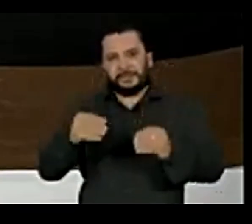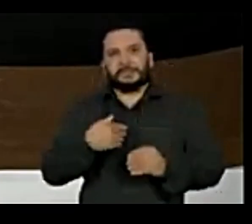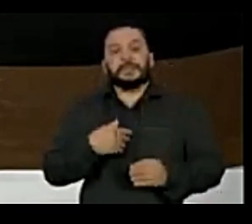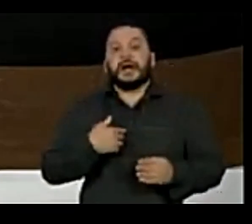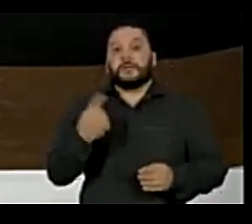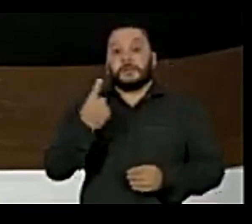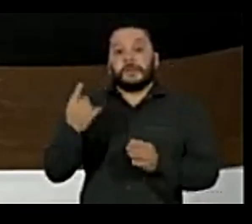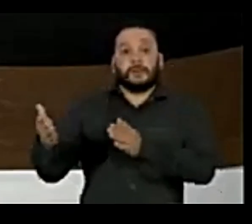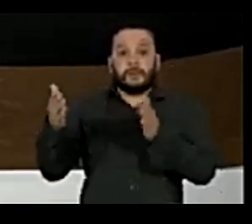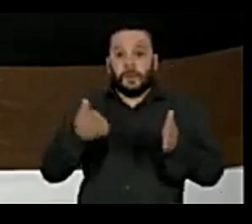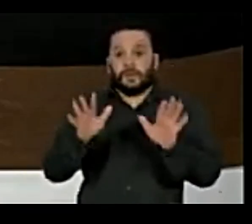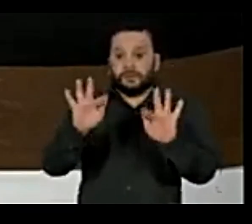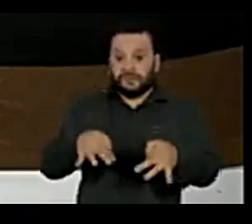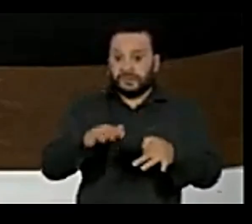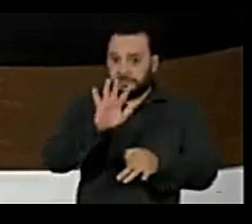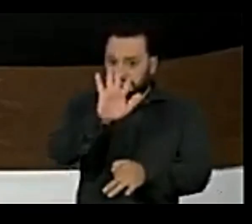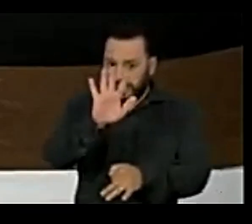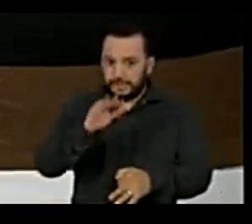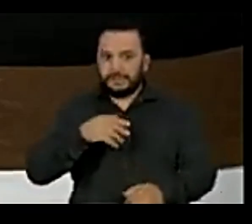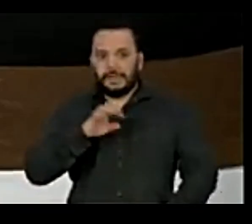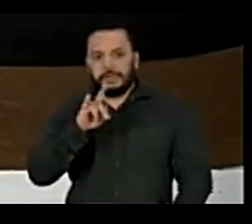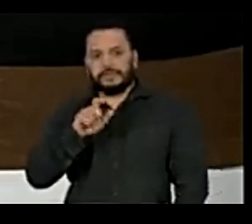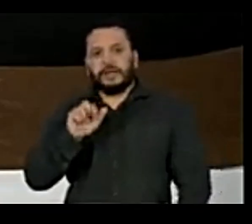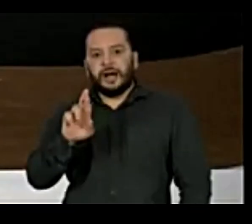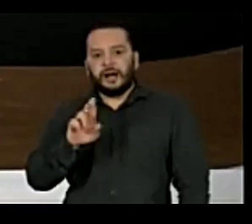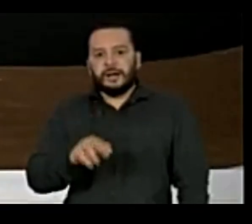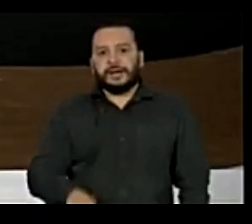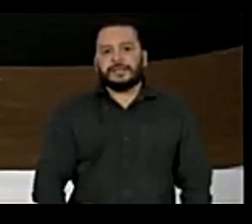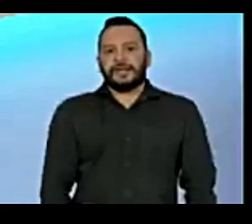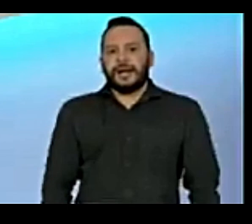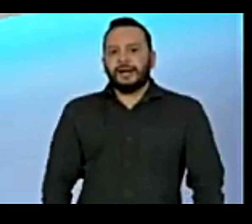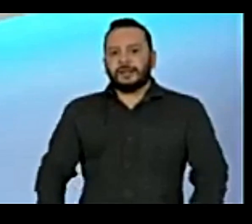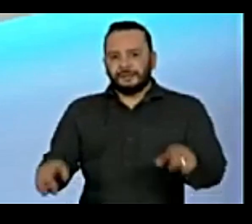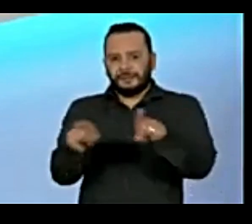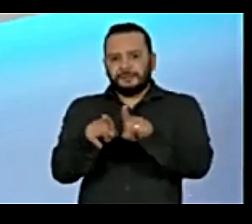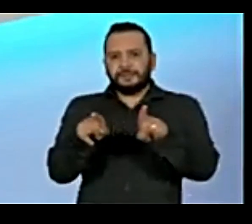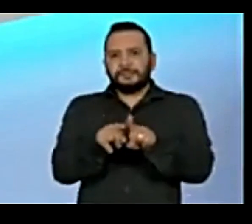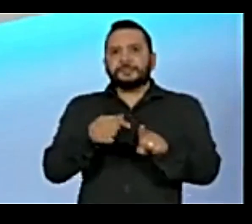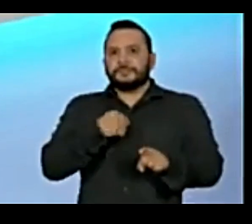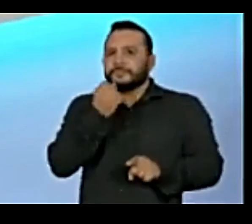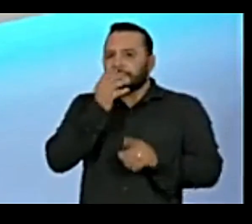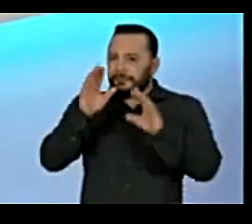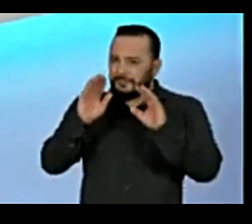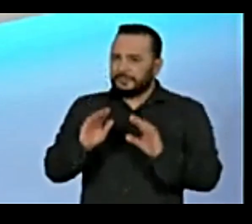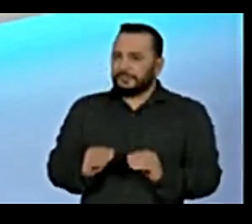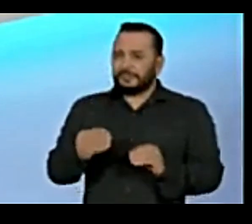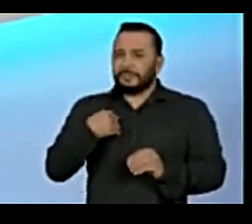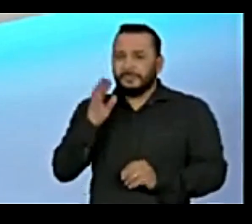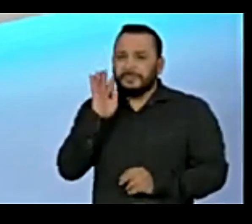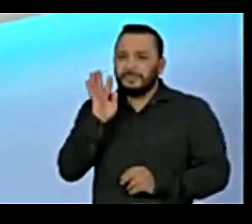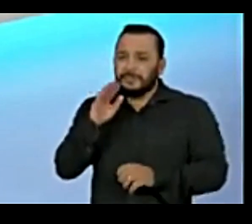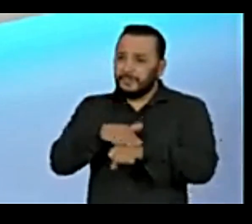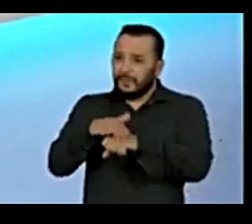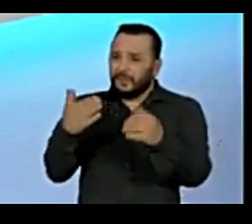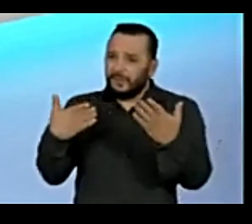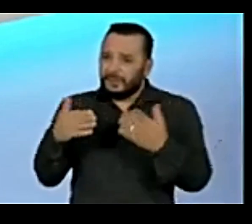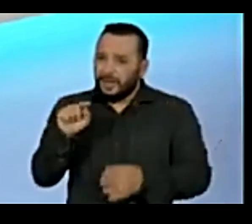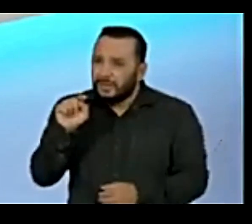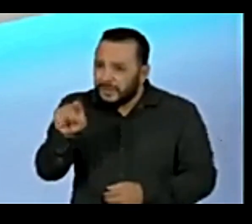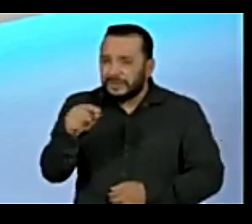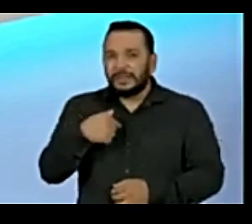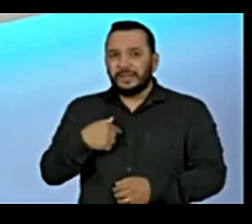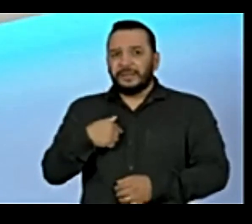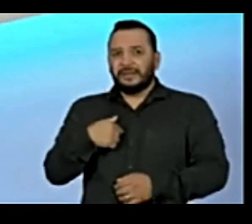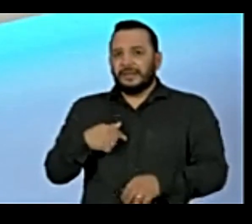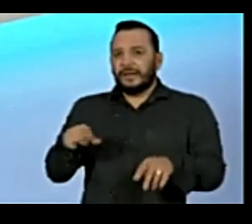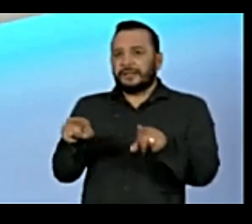fim do primeiro bloco, mas eu ainda quero ouvir o Edgar. Edgar, por favor. Vamos lá. Felipe, boa noite. Legal falar com você, ter você aqui para trocar essa ideia, conhecer um pouco mais a